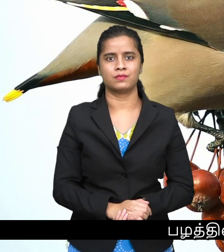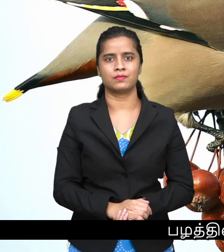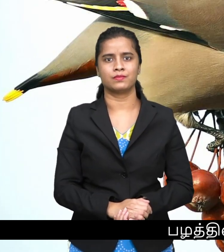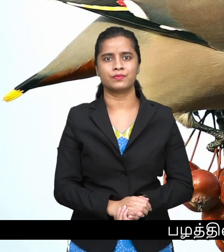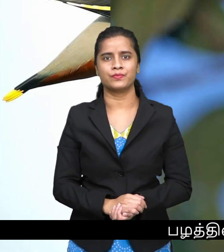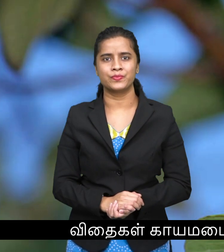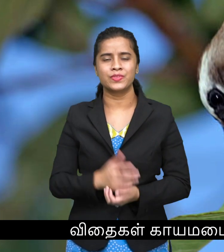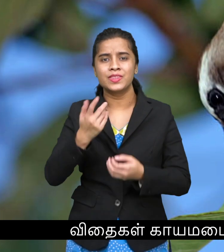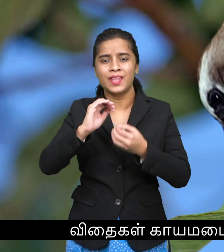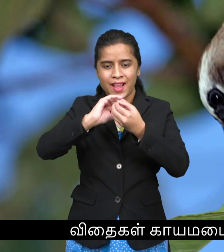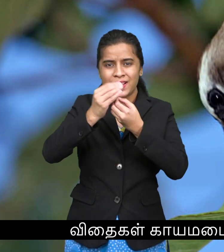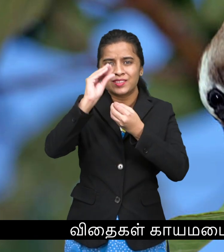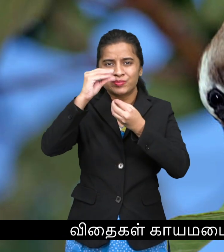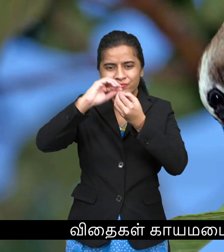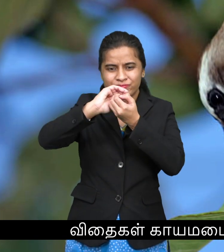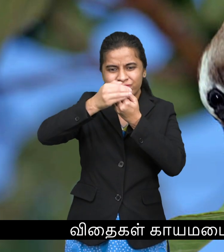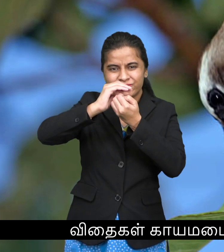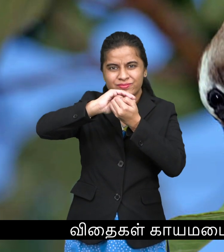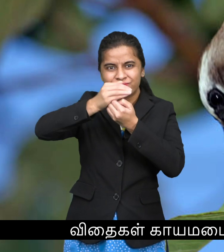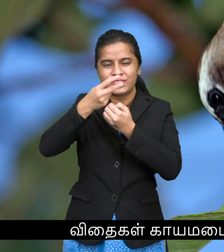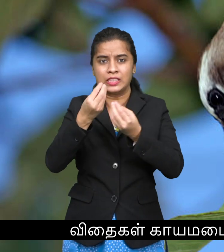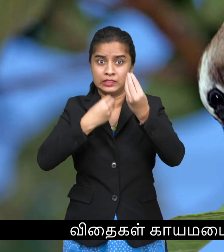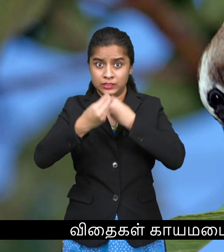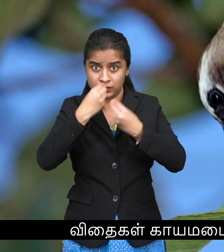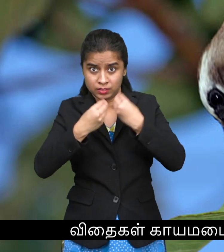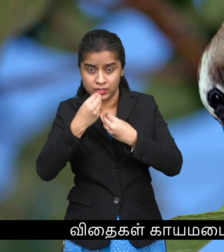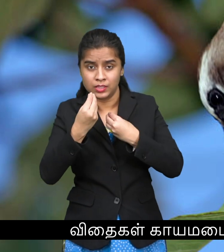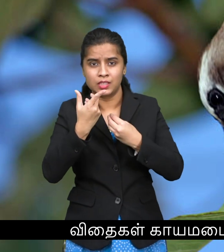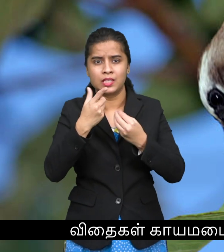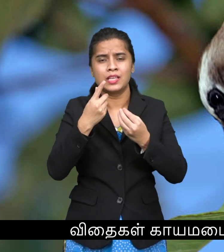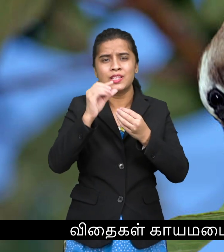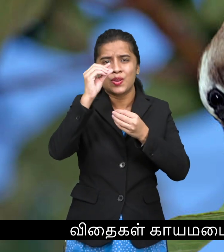பழத்தின் சதை பகுதி விதைகள் காயமடையாமல் உண்ணப்படுகிறது.